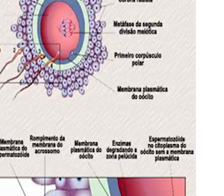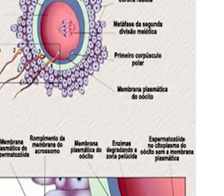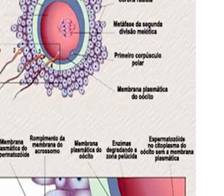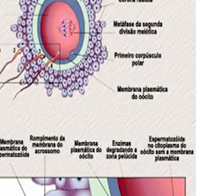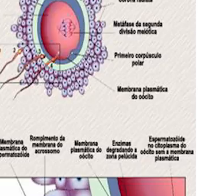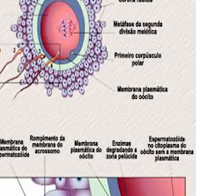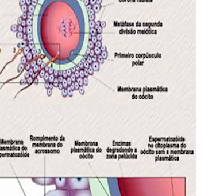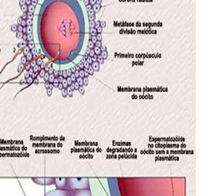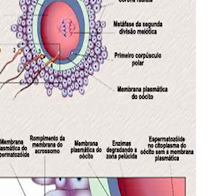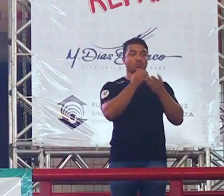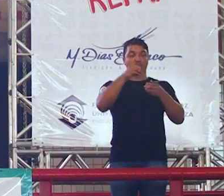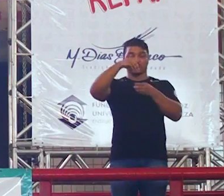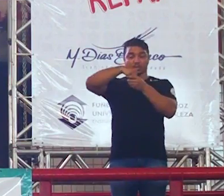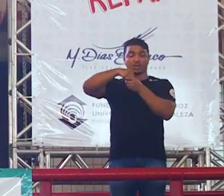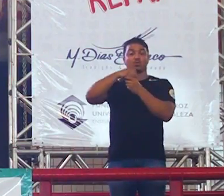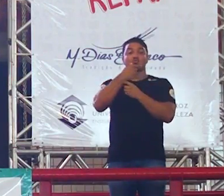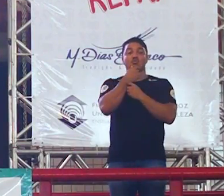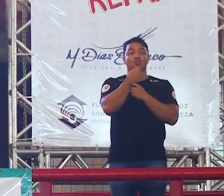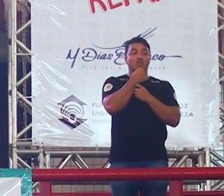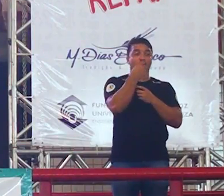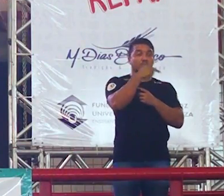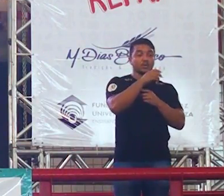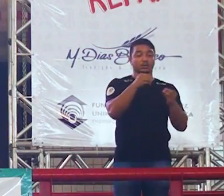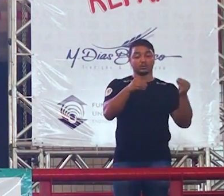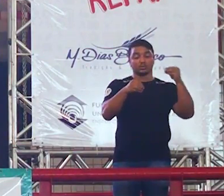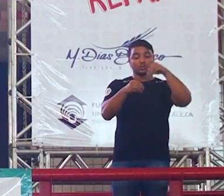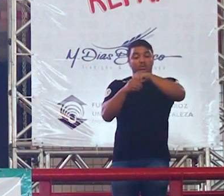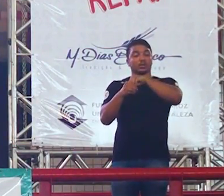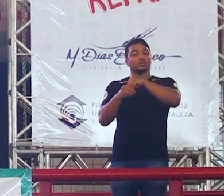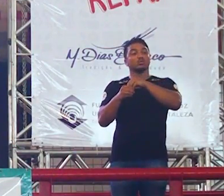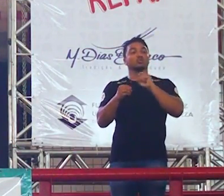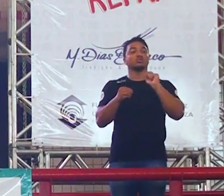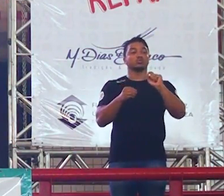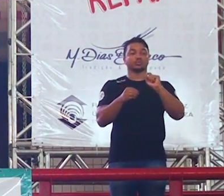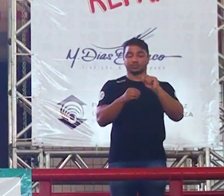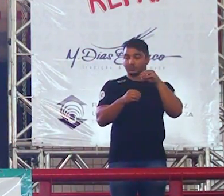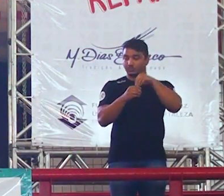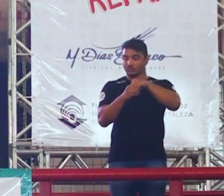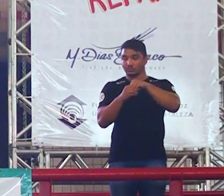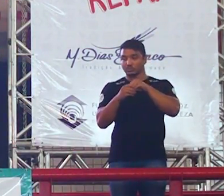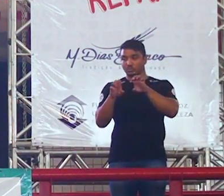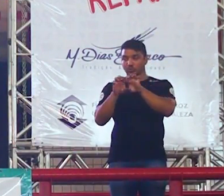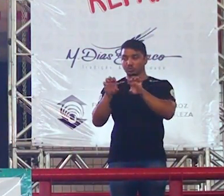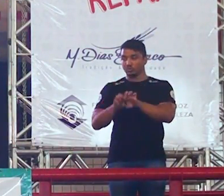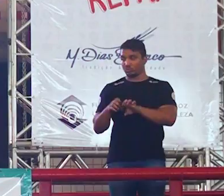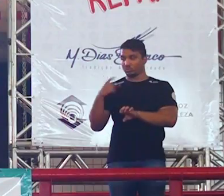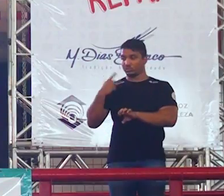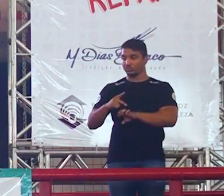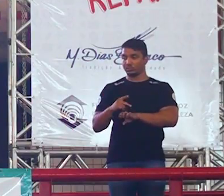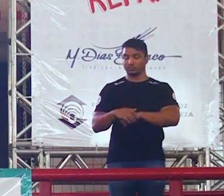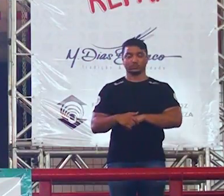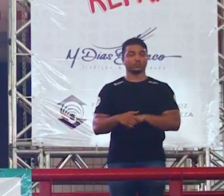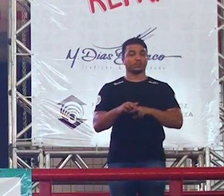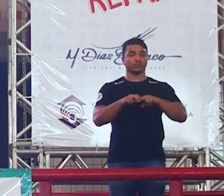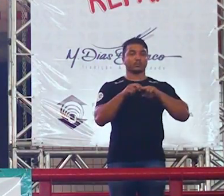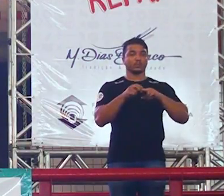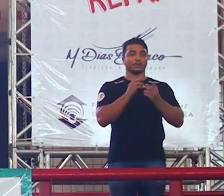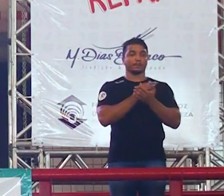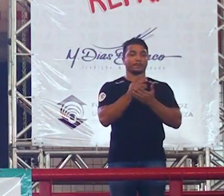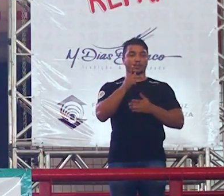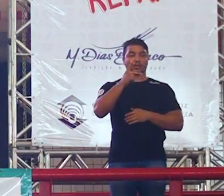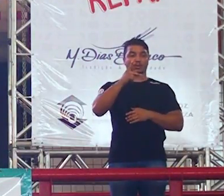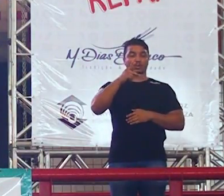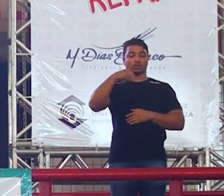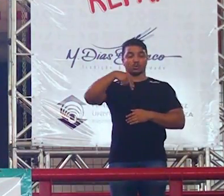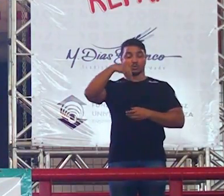lançar o pronúcleo masculino em direção quem? Em direção à estrutura feminina. Aí, então, esse